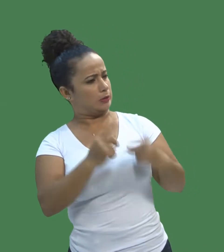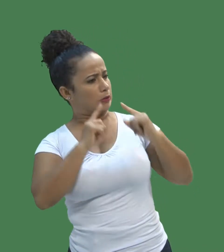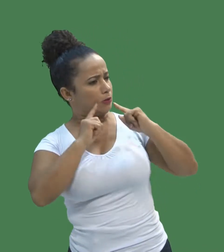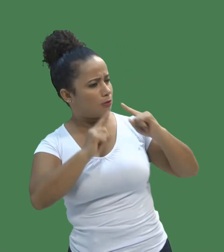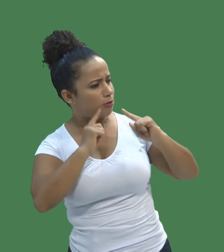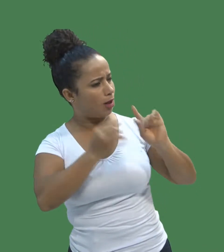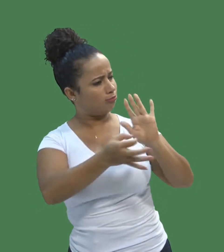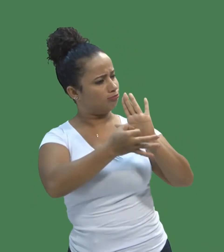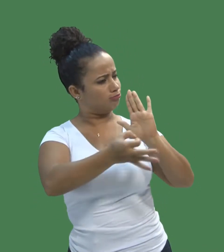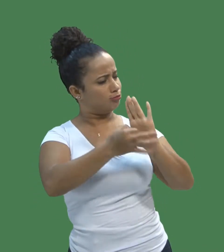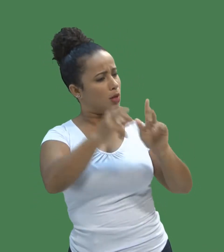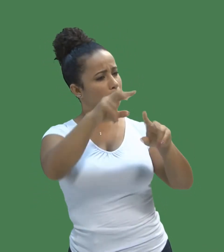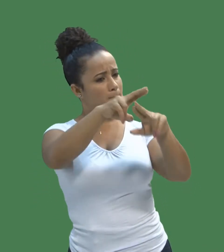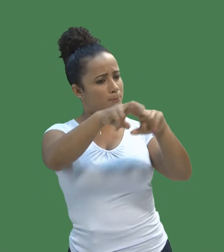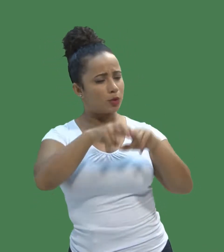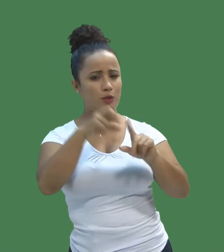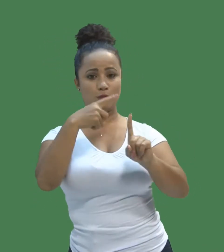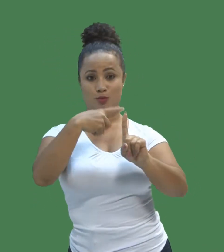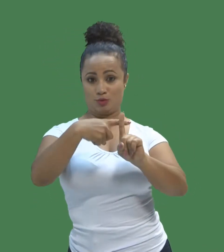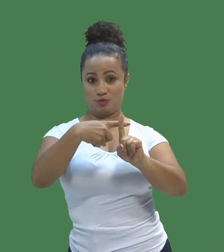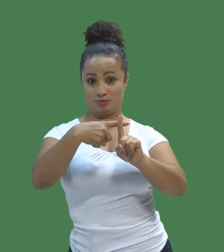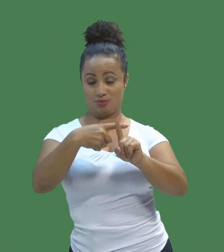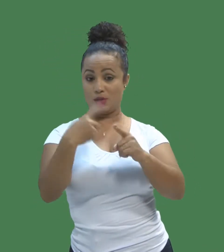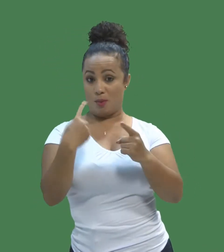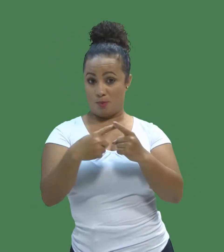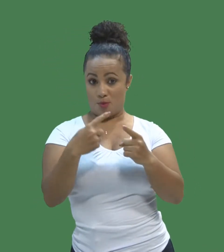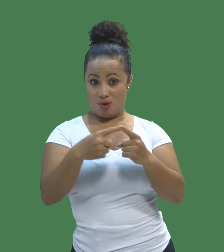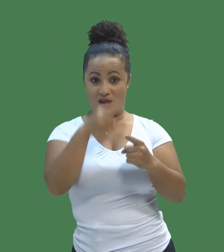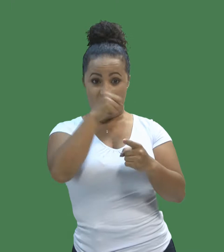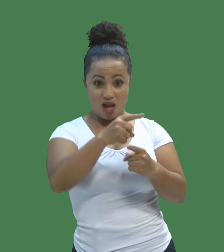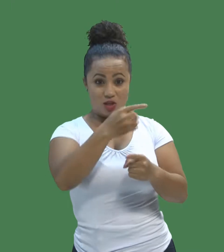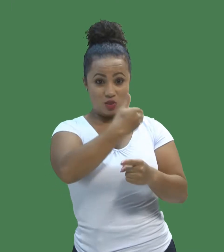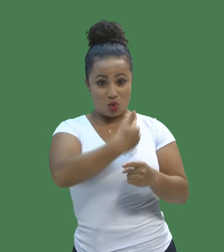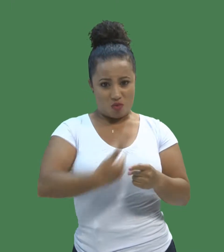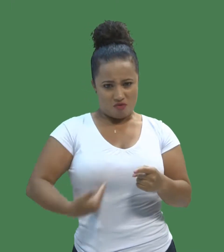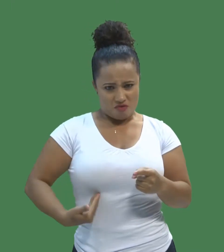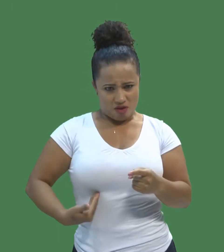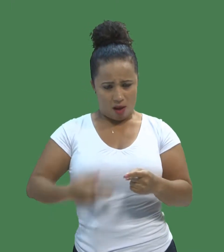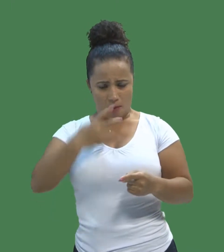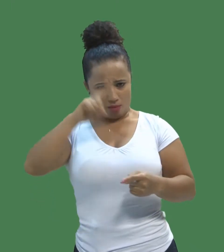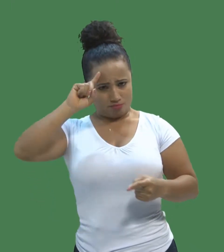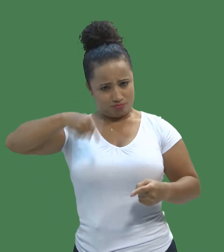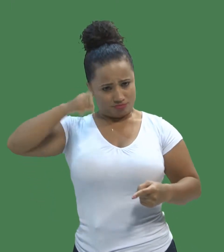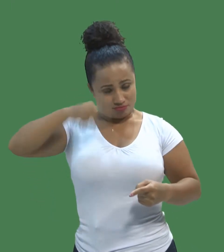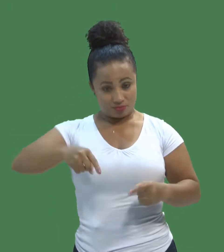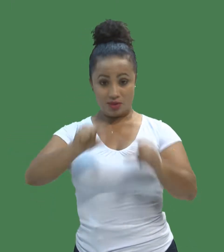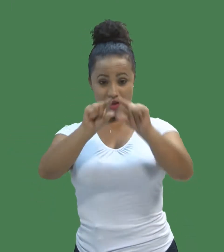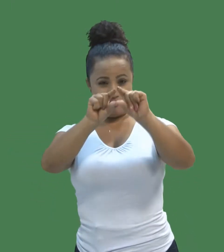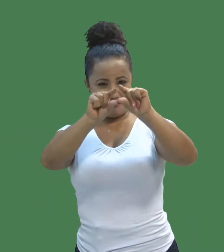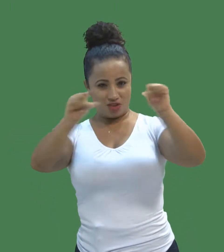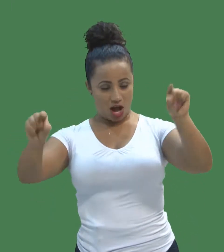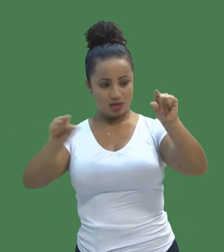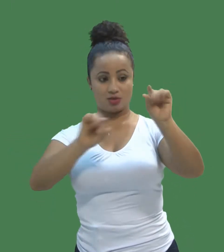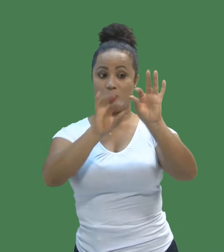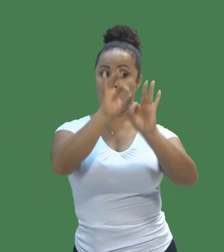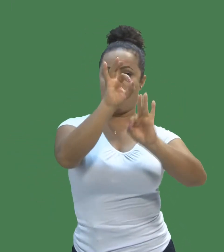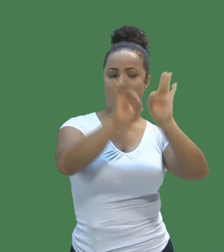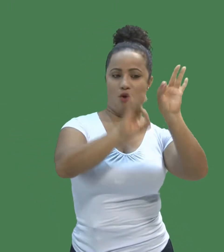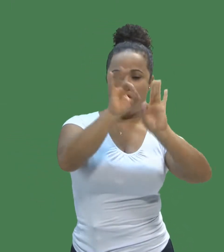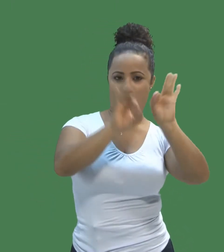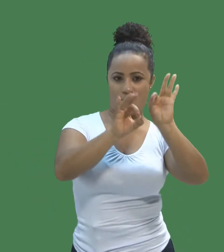A expressão ordem e progresso casa muito bem com essa forma de governo, que exclui